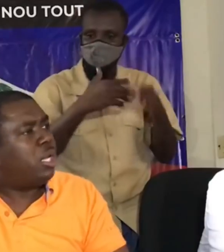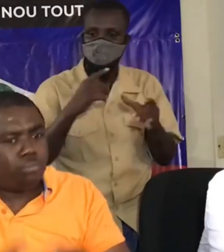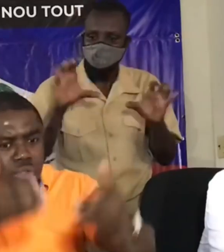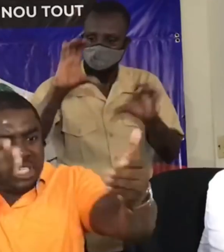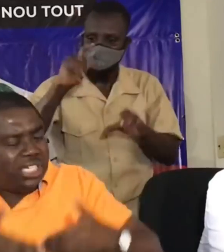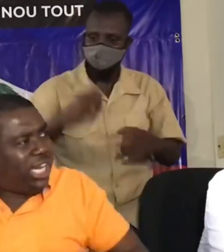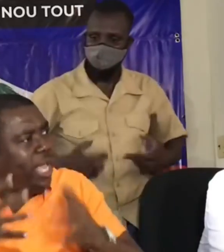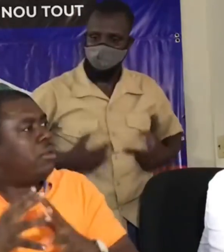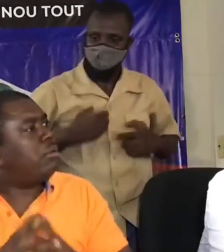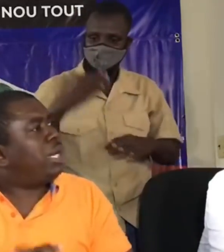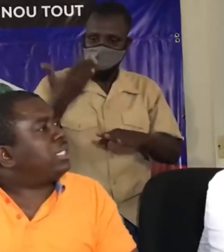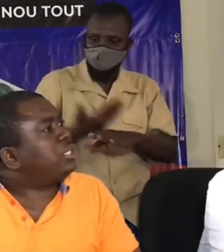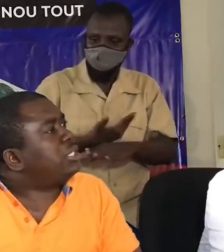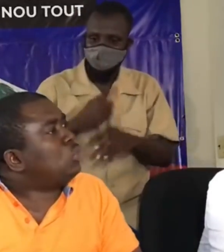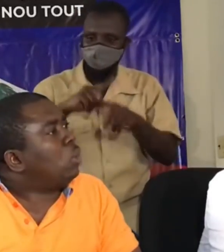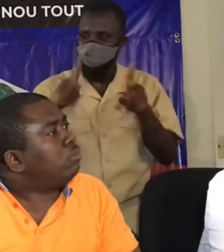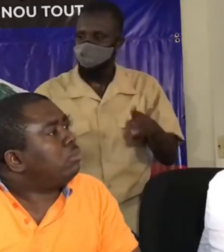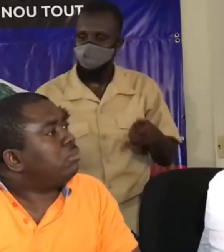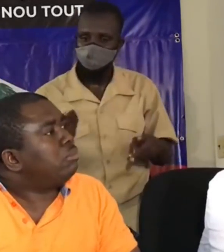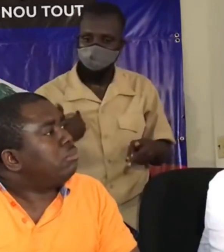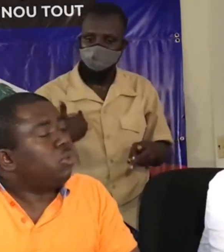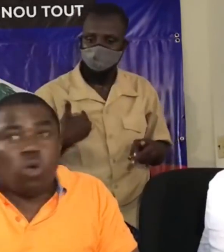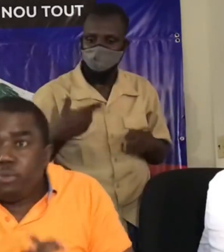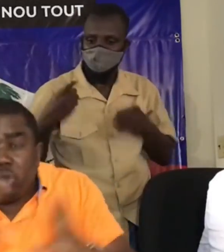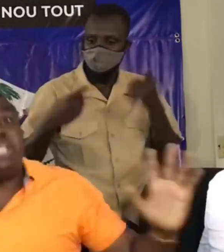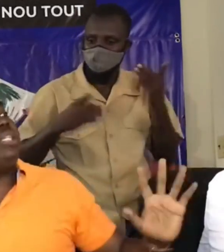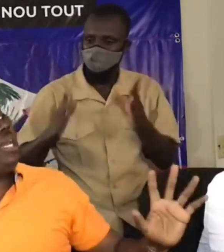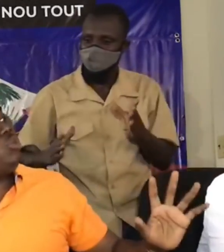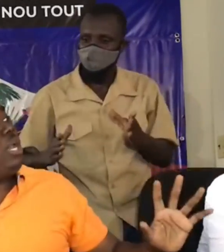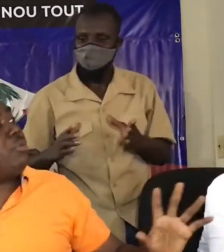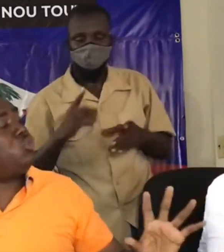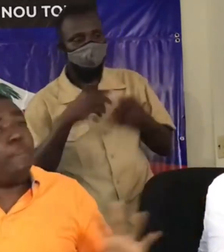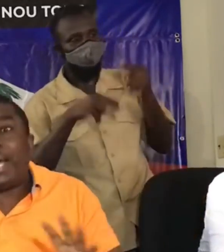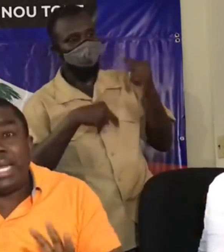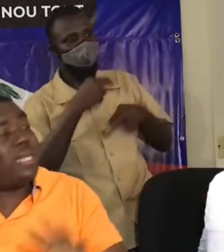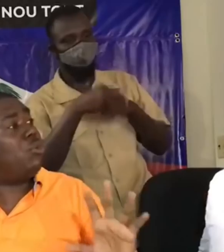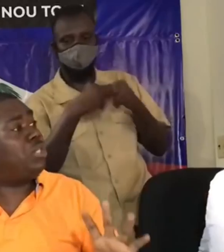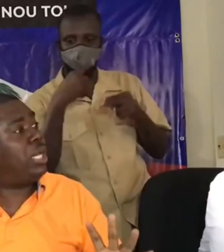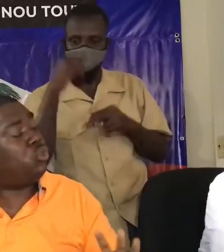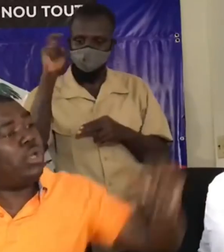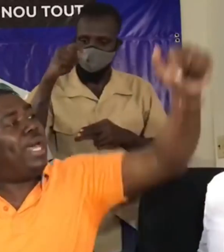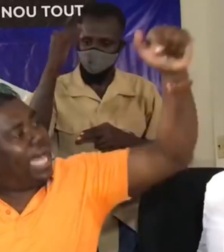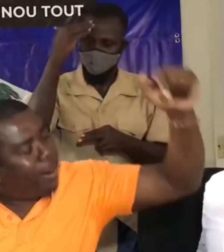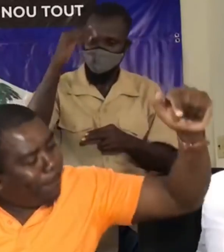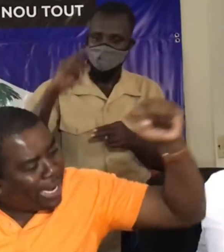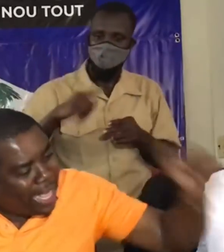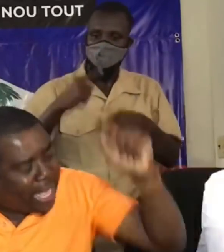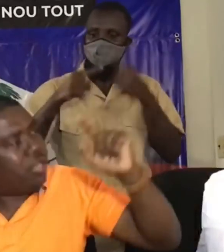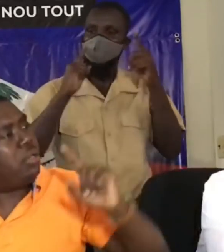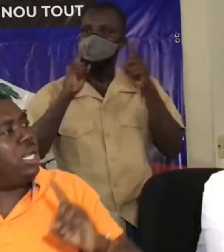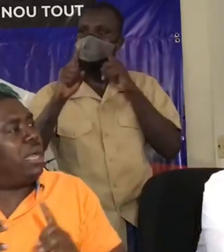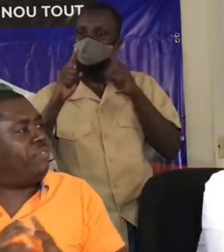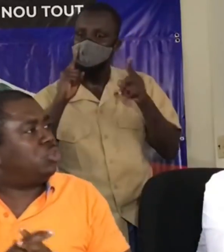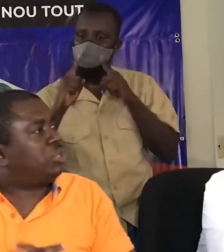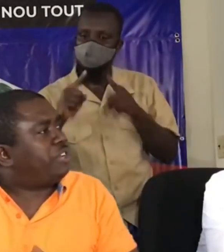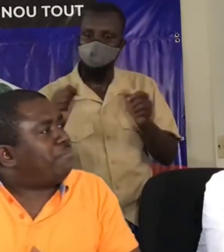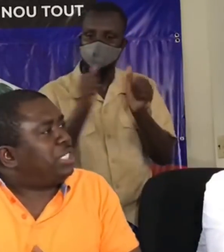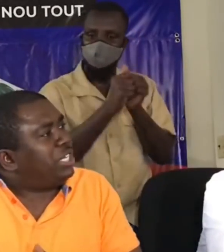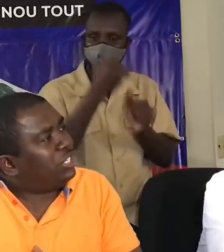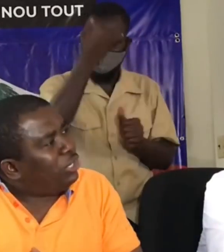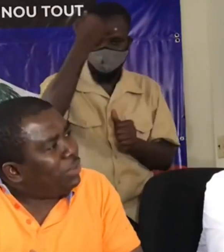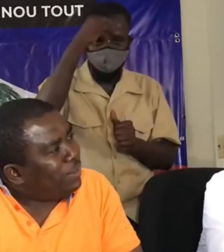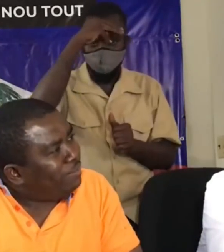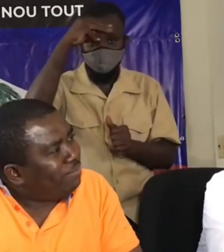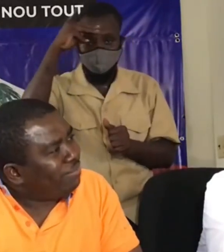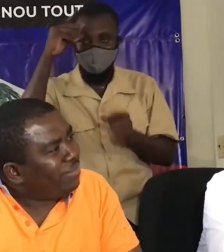civile pour diriger la transition. Communauté internationale besoin de parler de négociation, elle parler avec Joseph